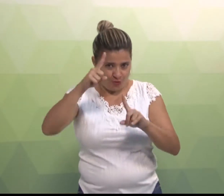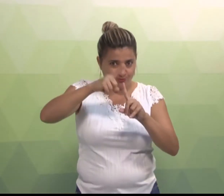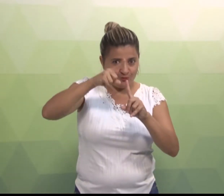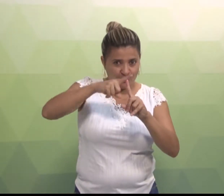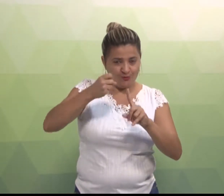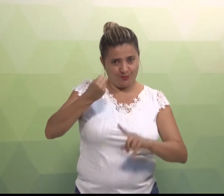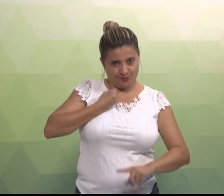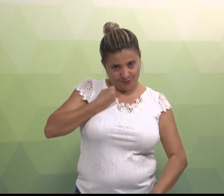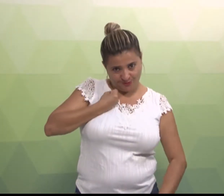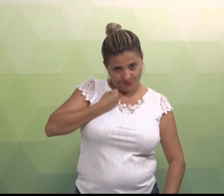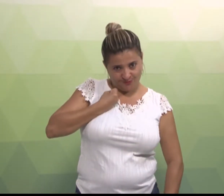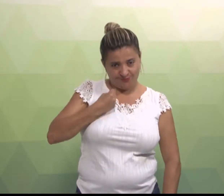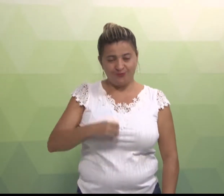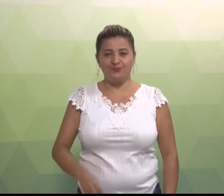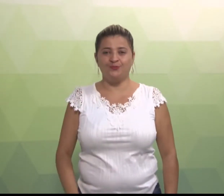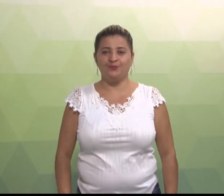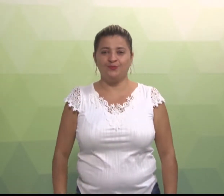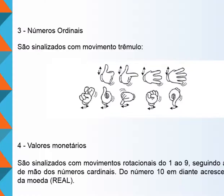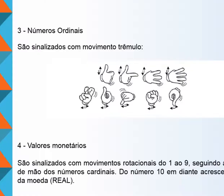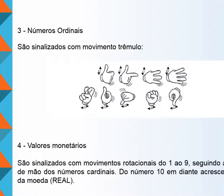ver outros tipos de números?